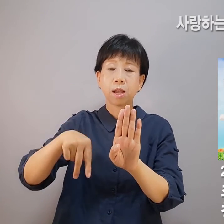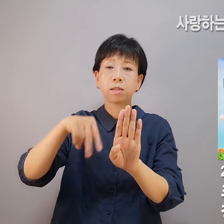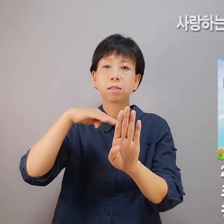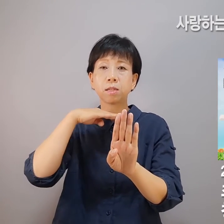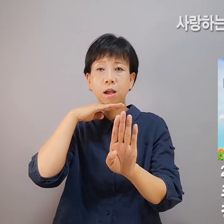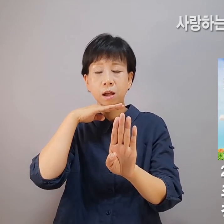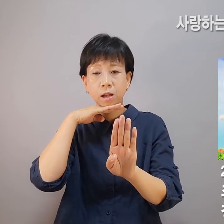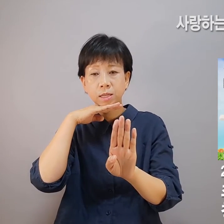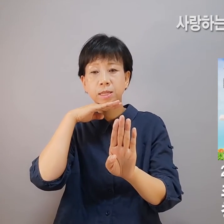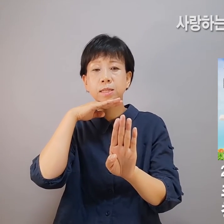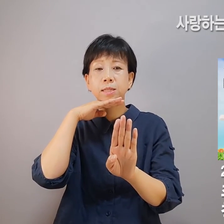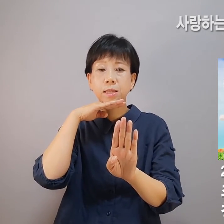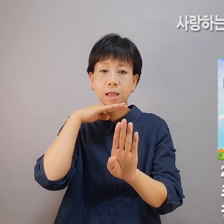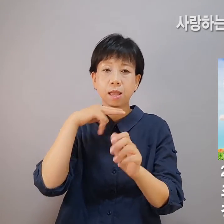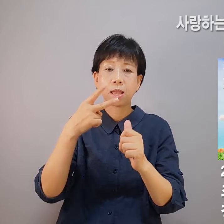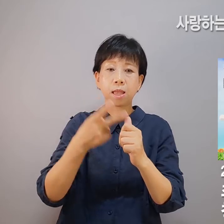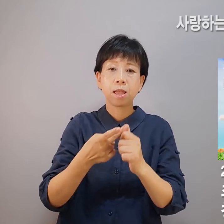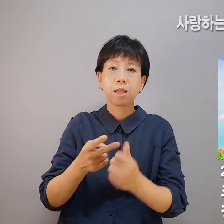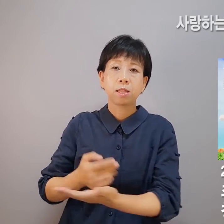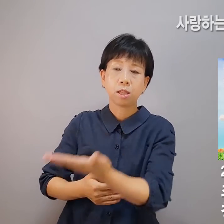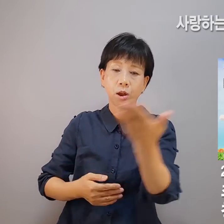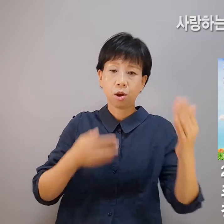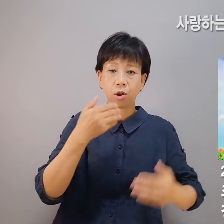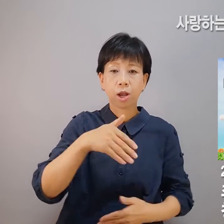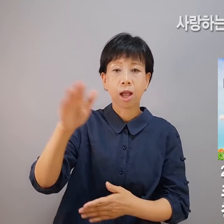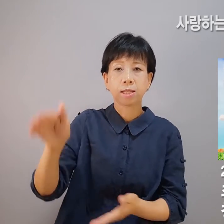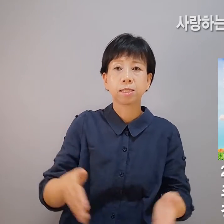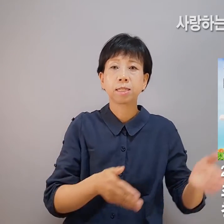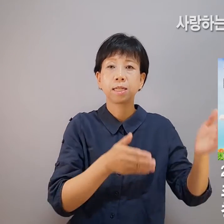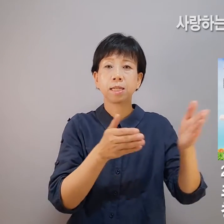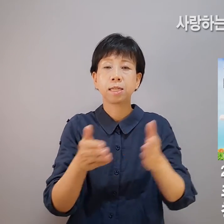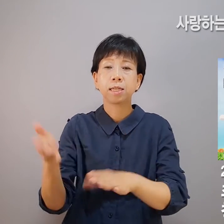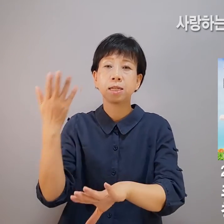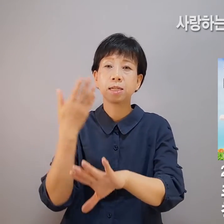앞에 기다려서. 2절 너 가는